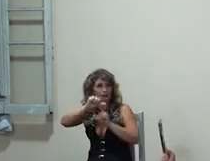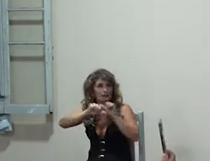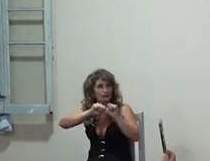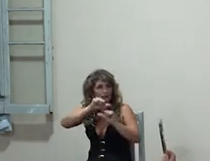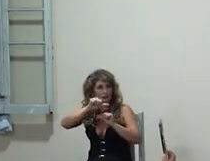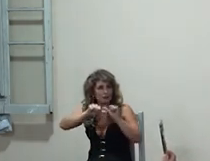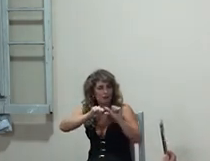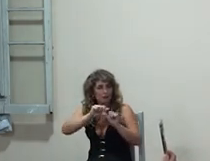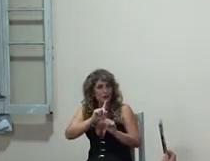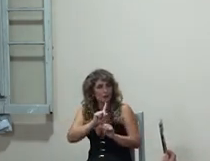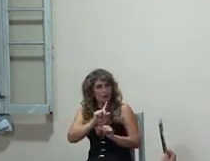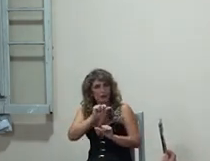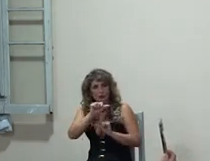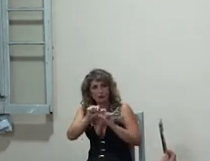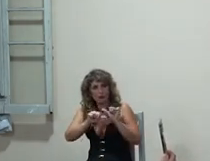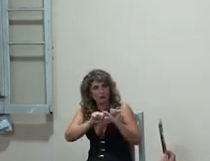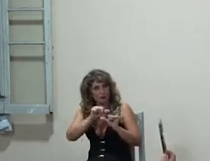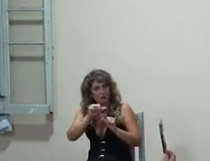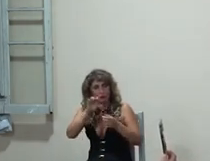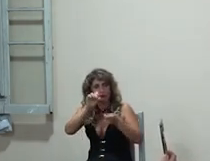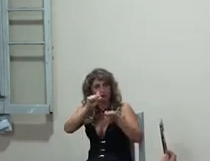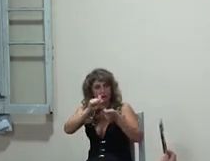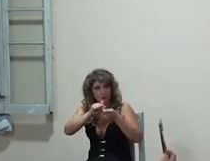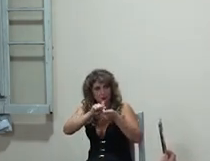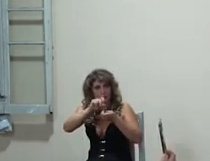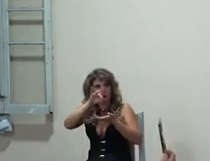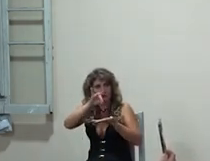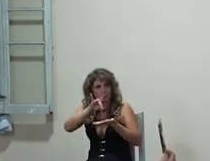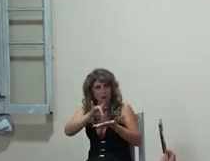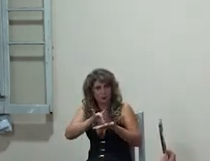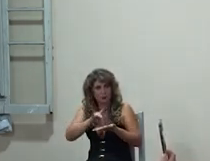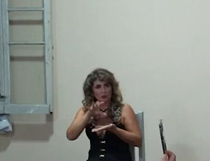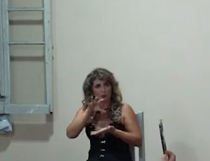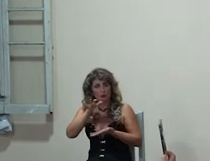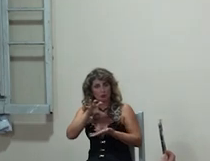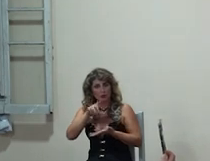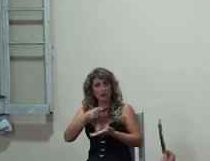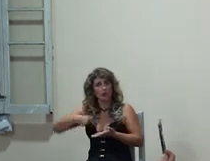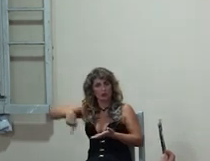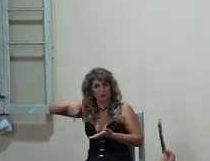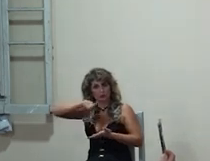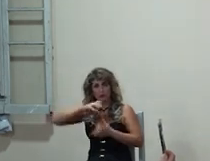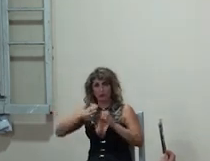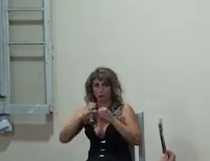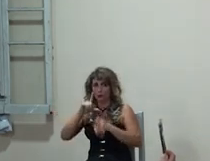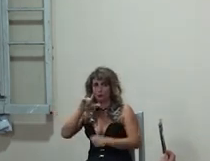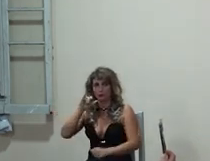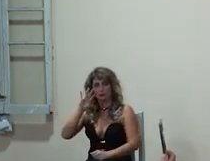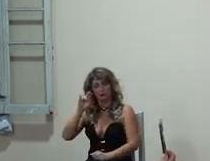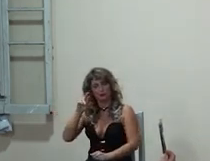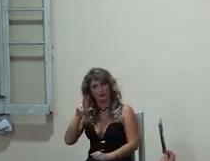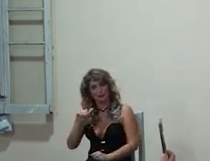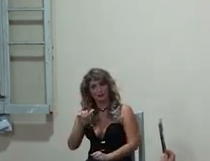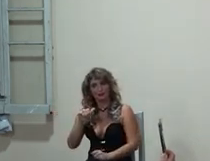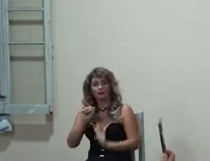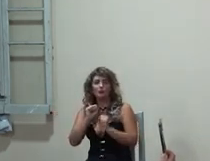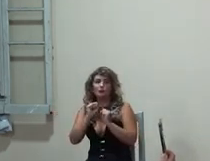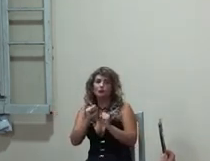nem transformar, é fazer valer, né, a função do clube literário e